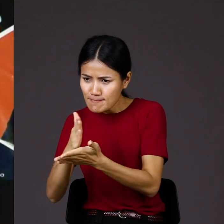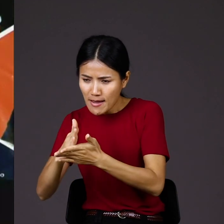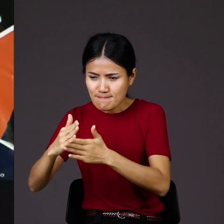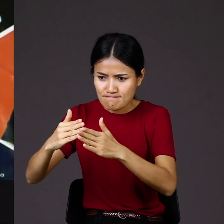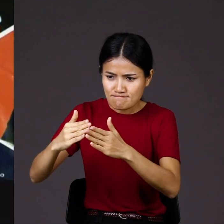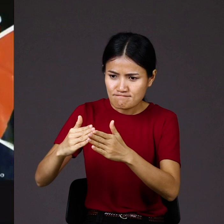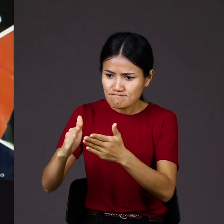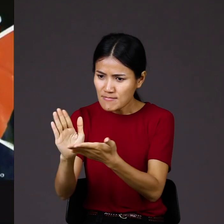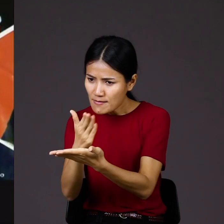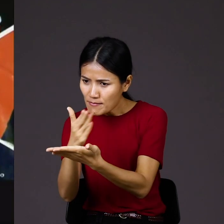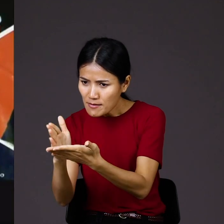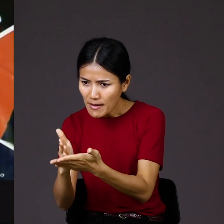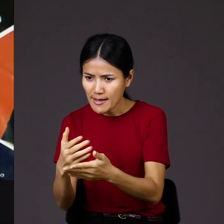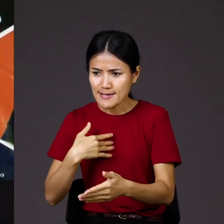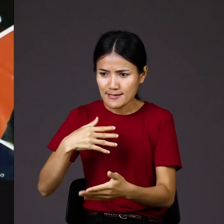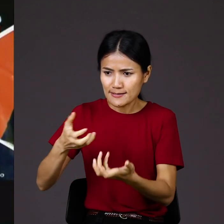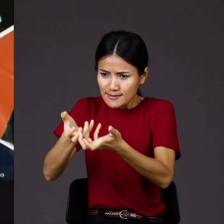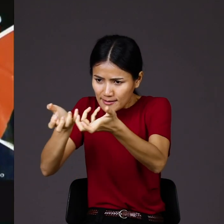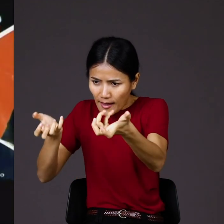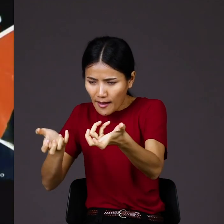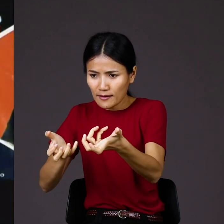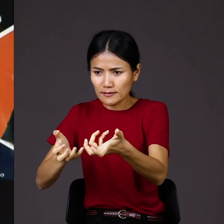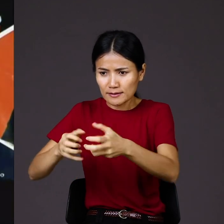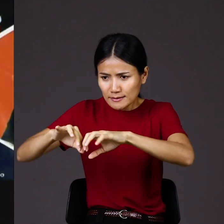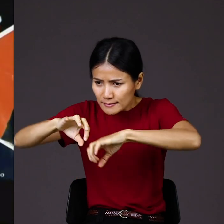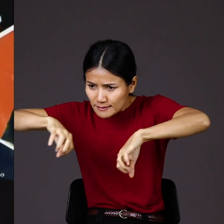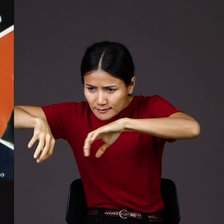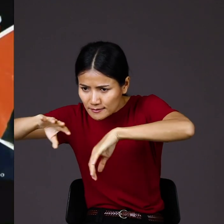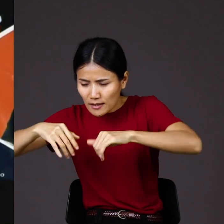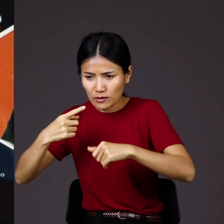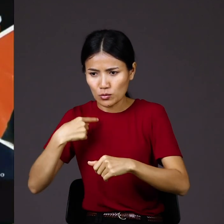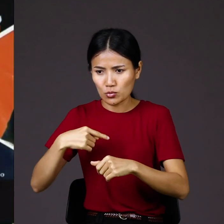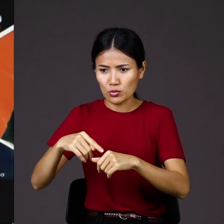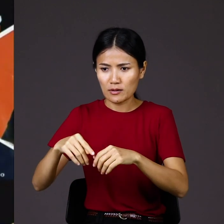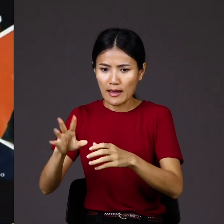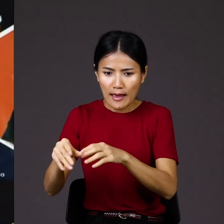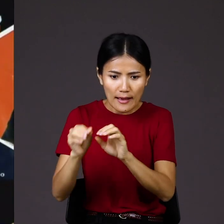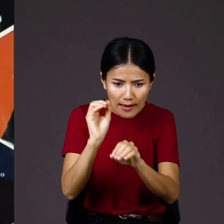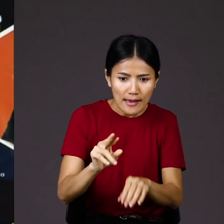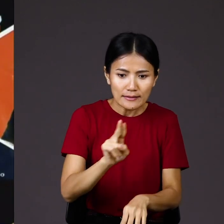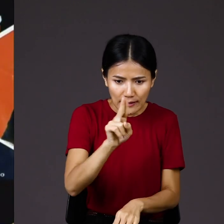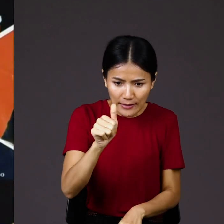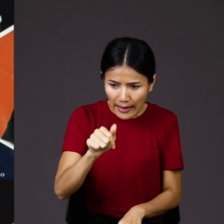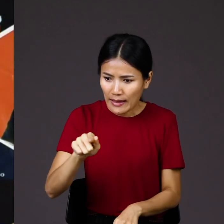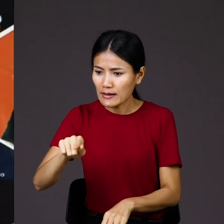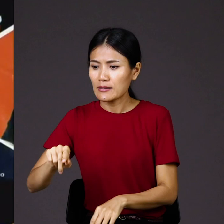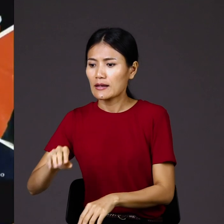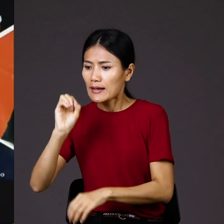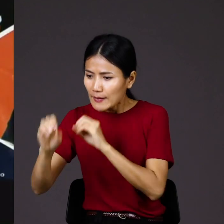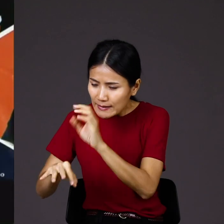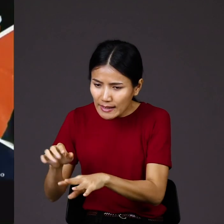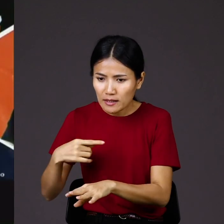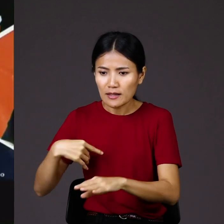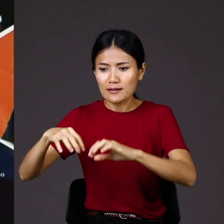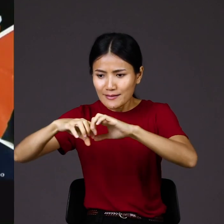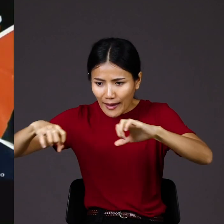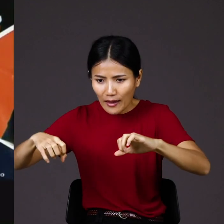บุรีมันถูกสุขลักษณะมีการจัดการขยะมีการคัดแยกขยะอย่างถูกต้อง